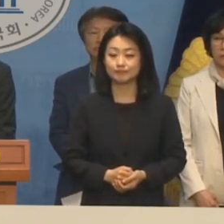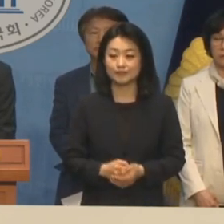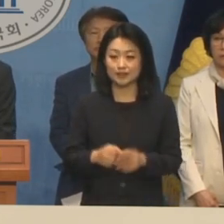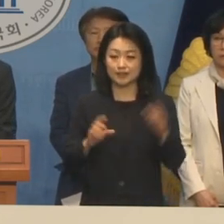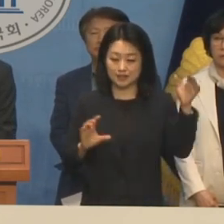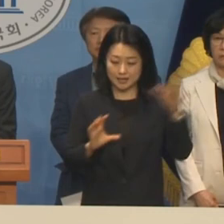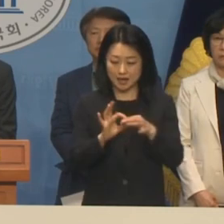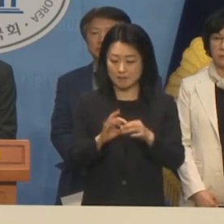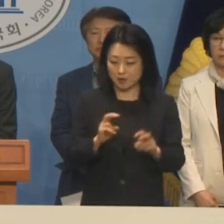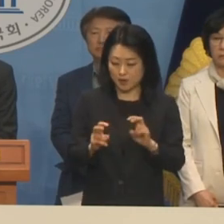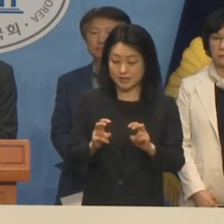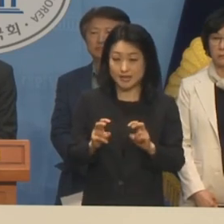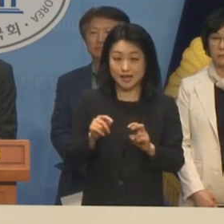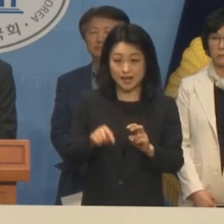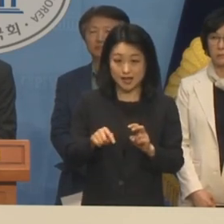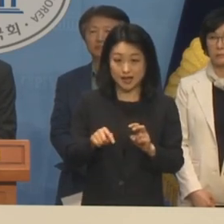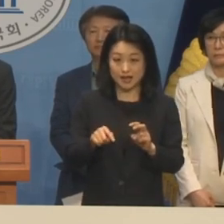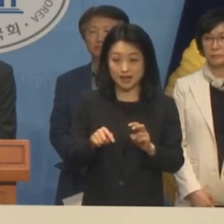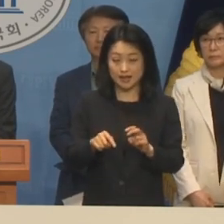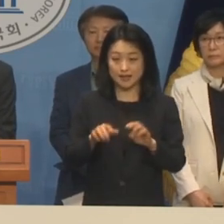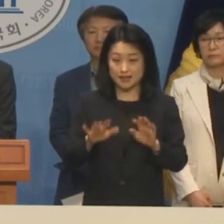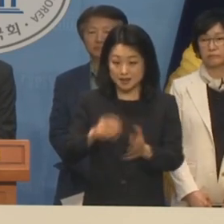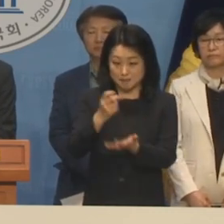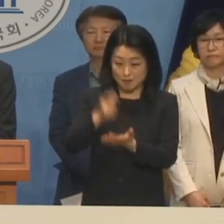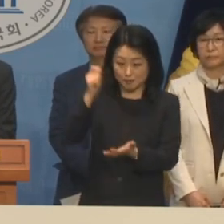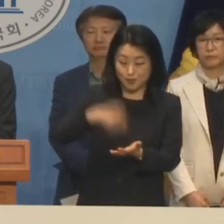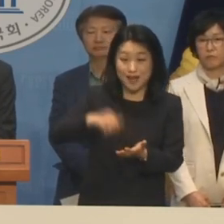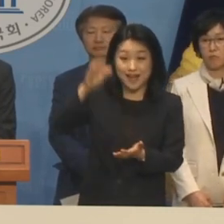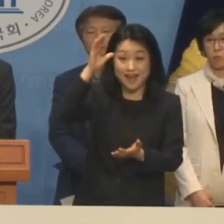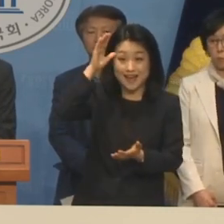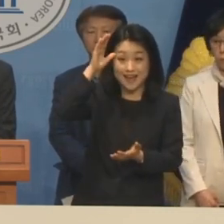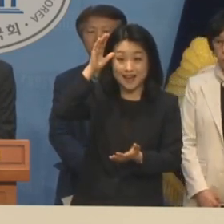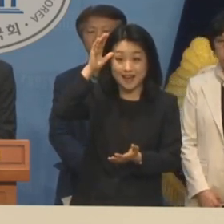가맹점주들의 희망을 절망으로 바꿔버린